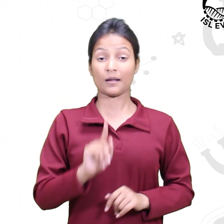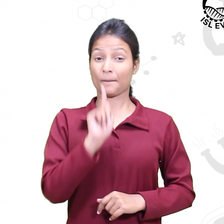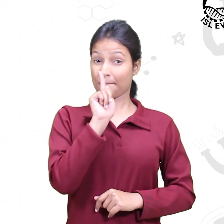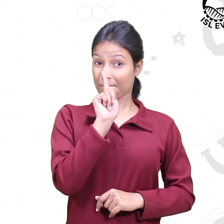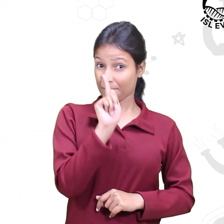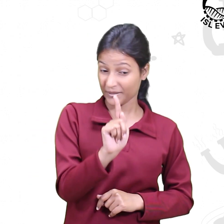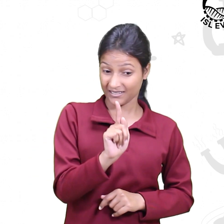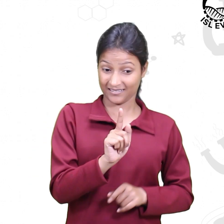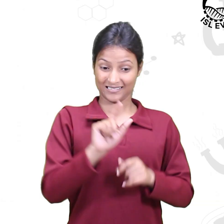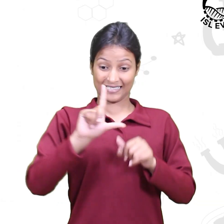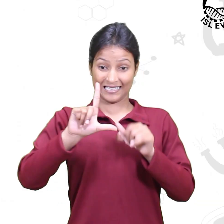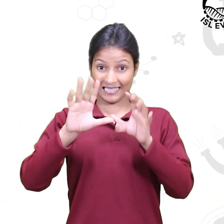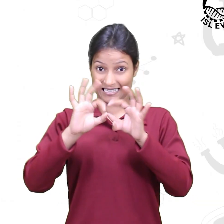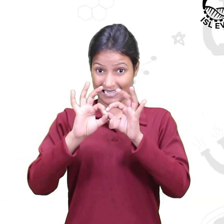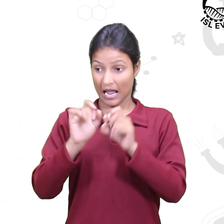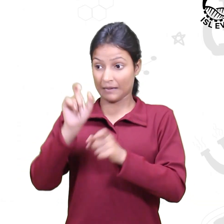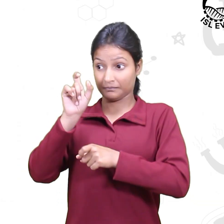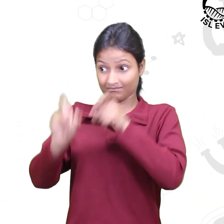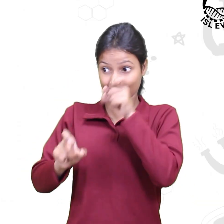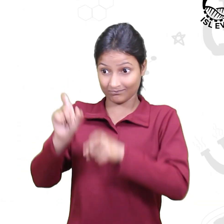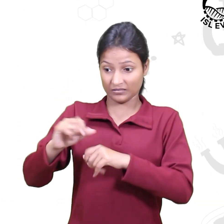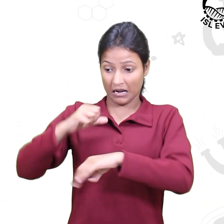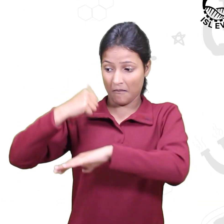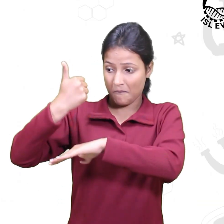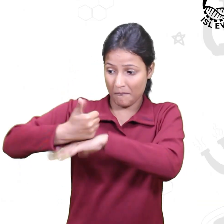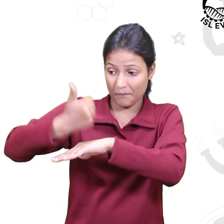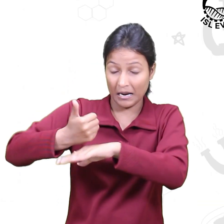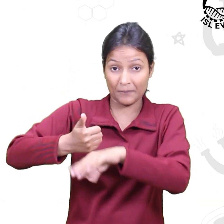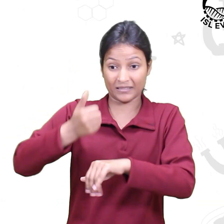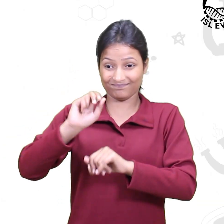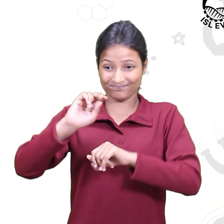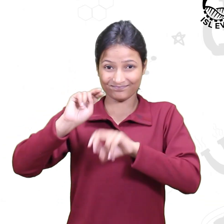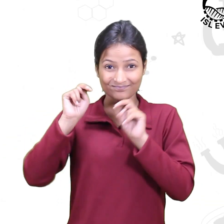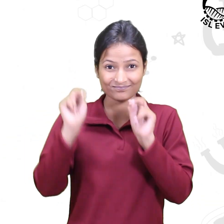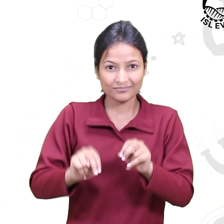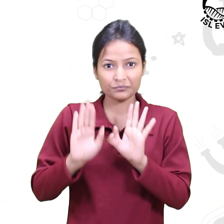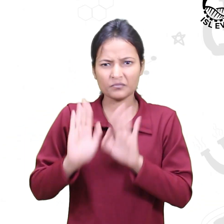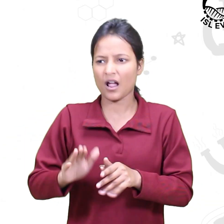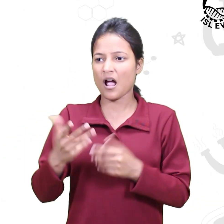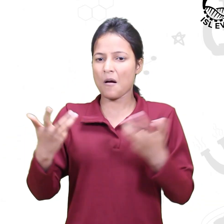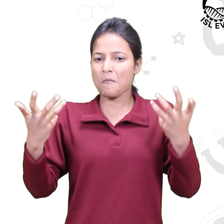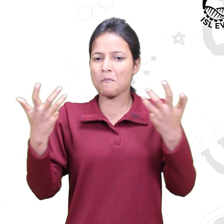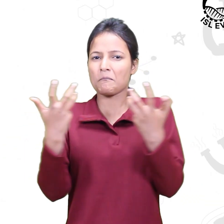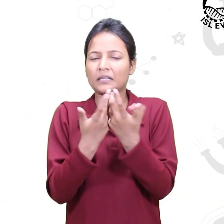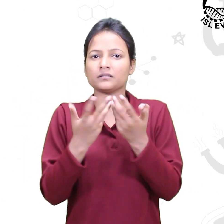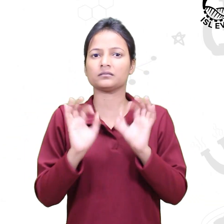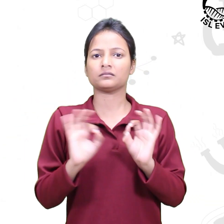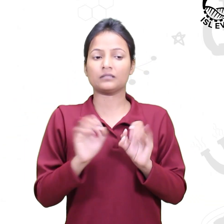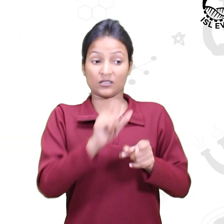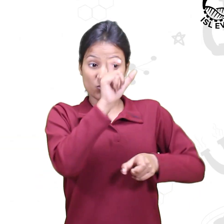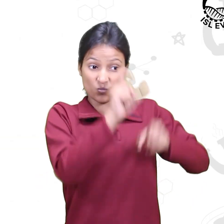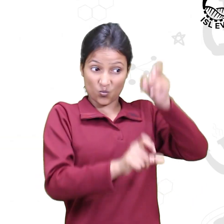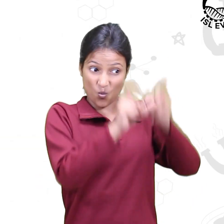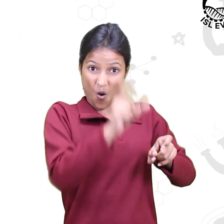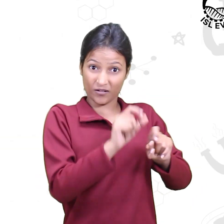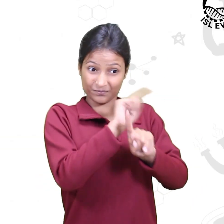बट जितने होल जीनोम सीक्वेंसिंग लैब्स चाहिए उतने नहीं हैं। यानी अगर आप पॉपुलेशन